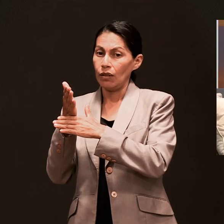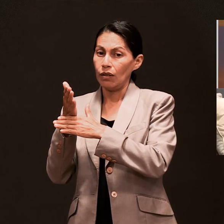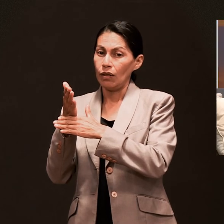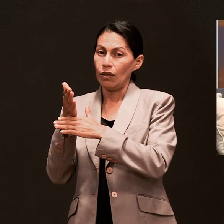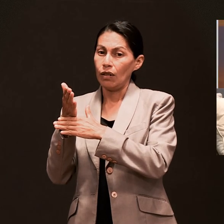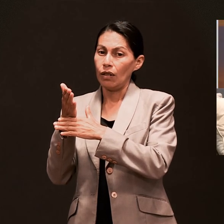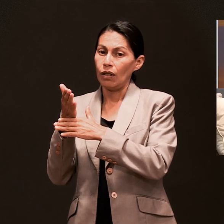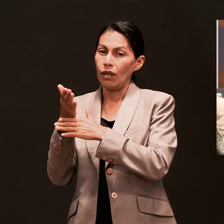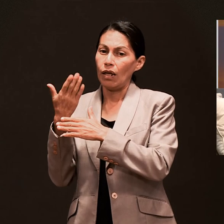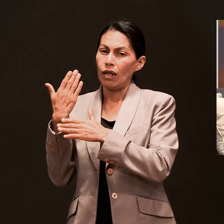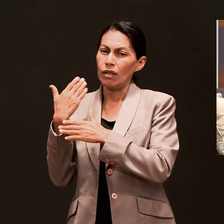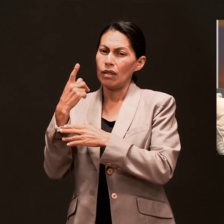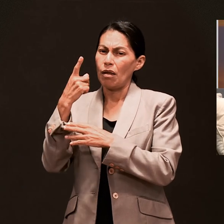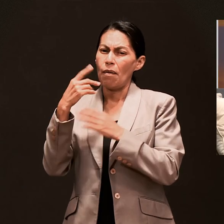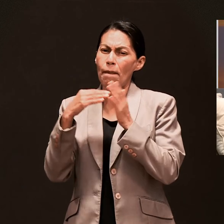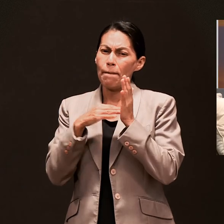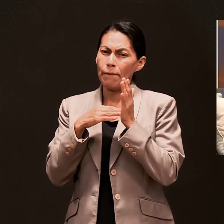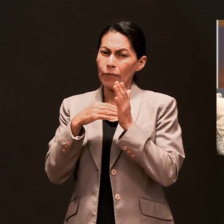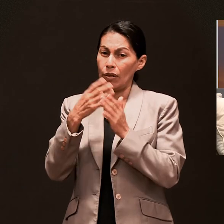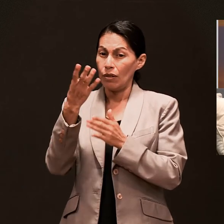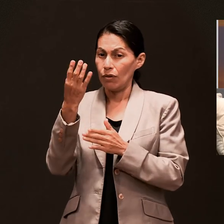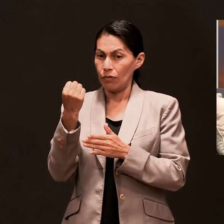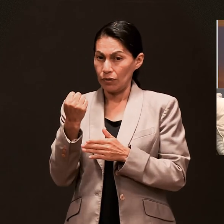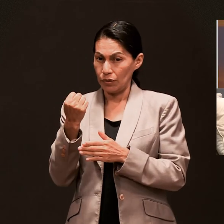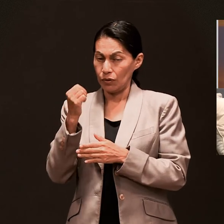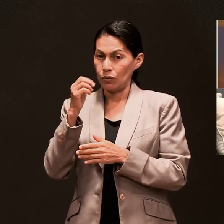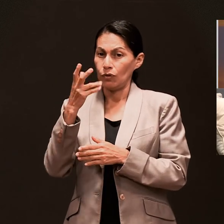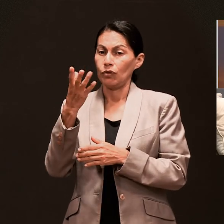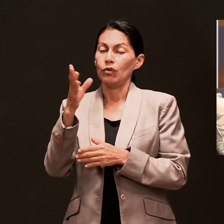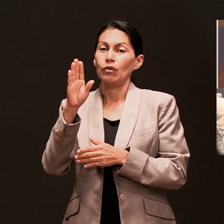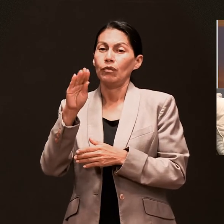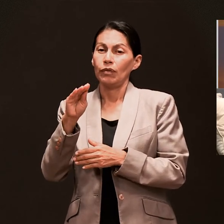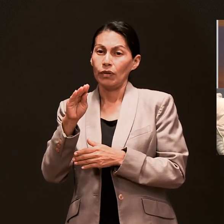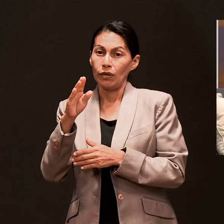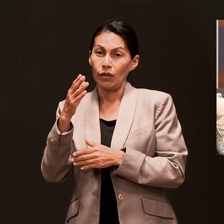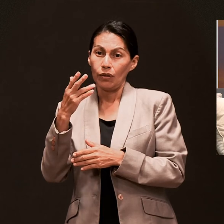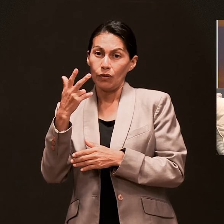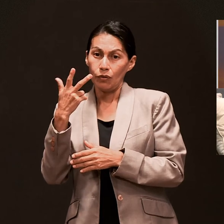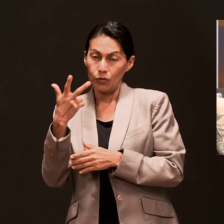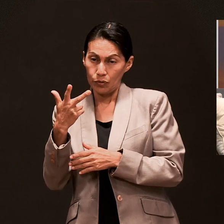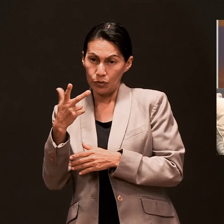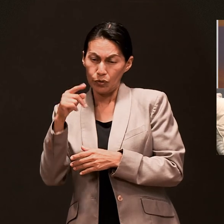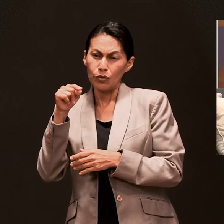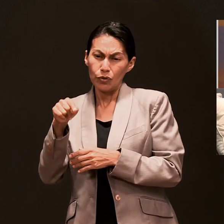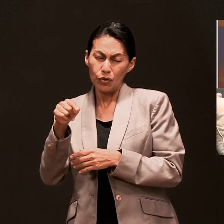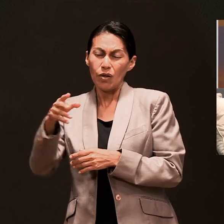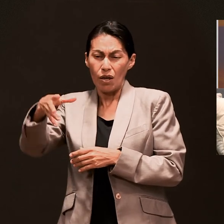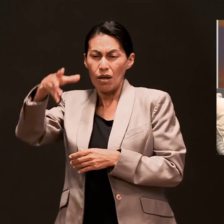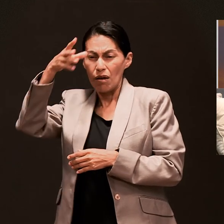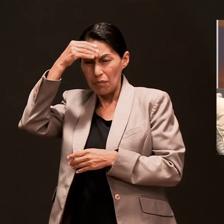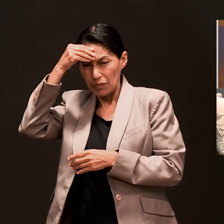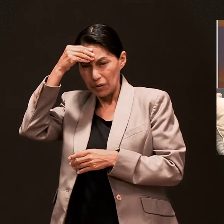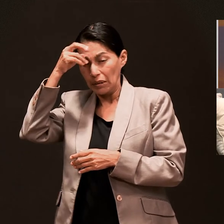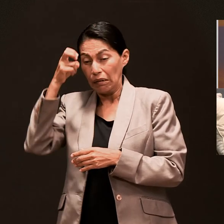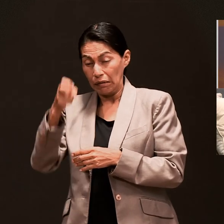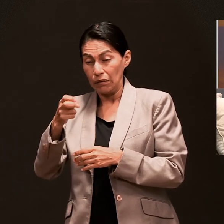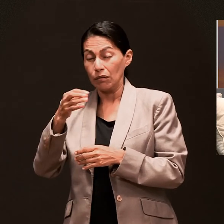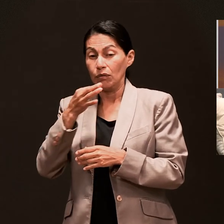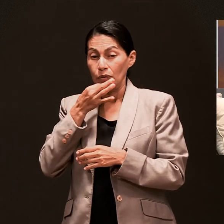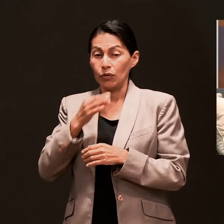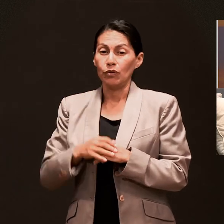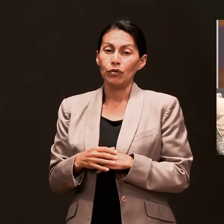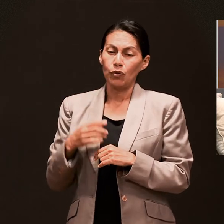el 2000 en el 2000 en 1998 realmente fue fue hasta